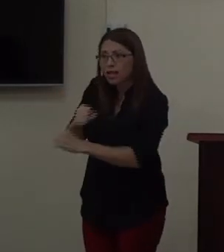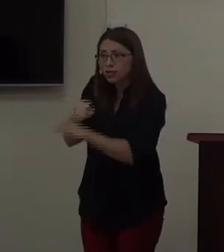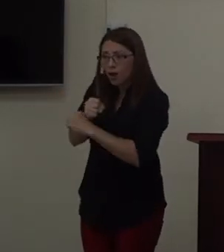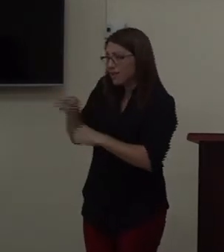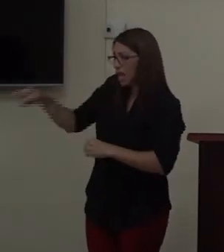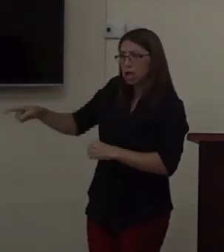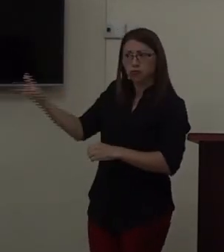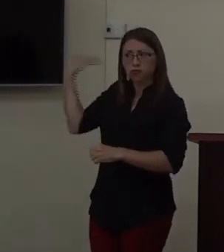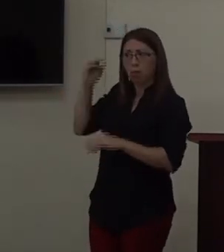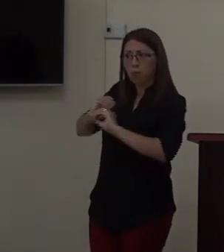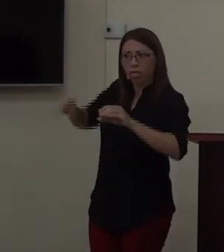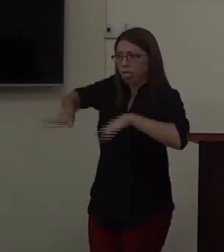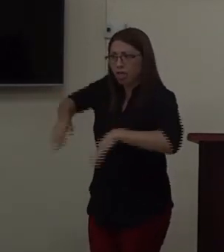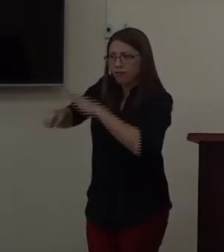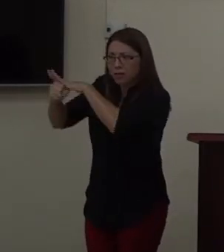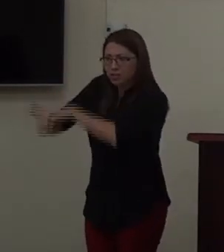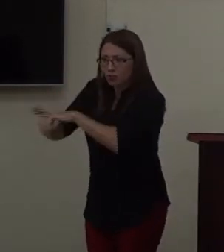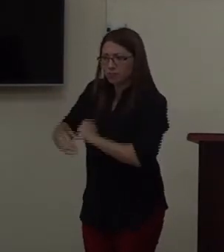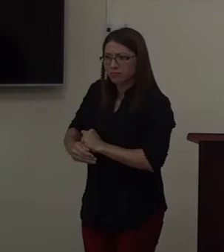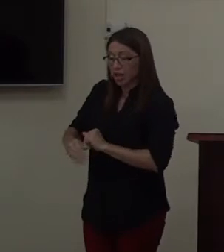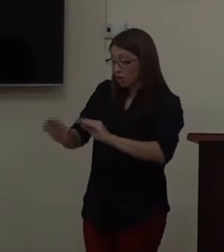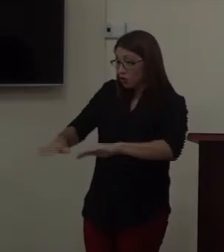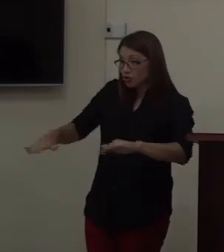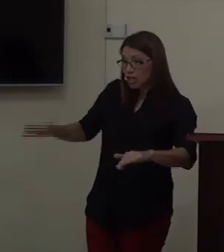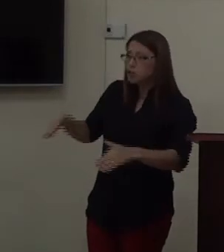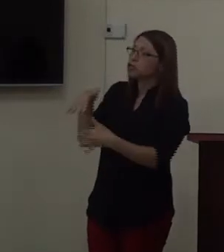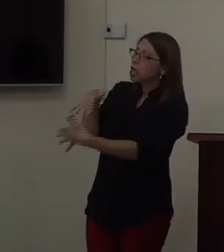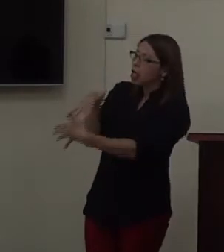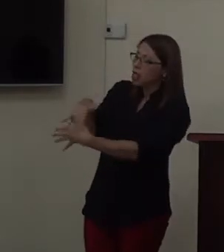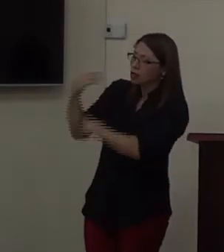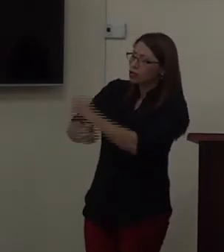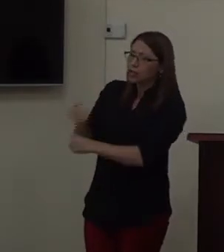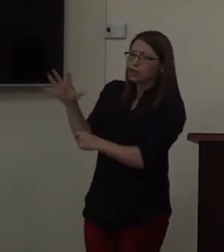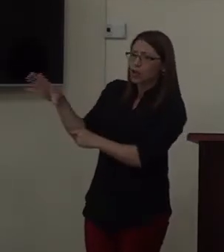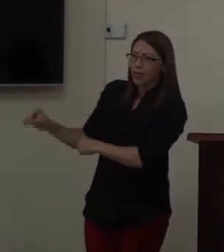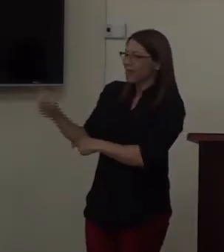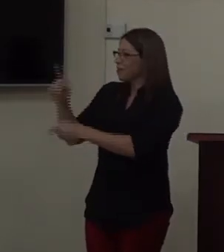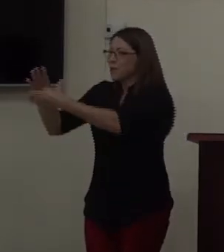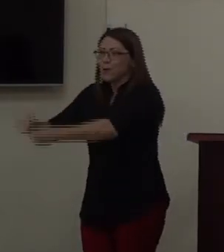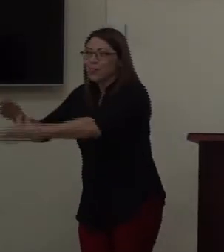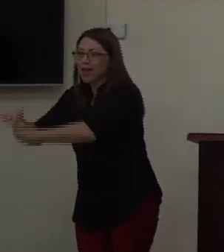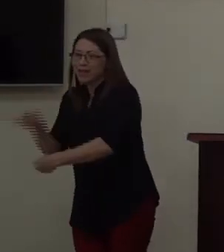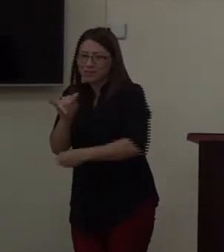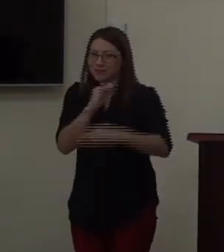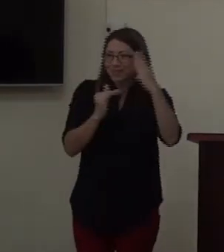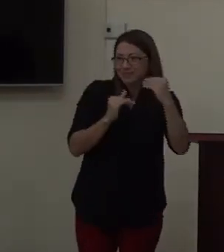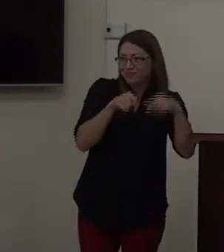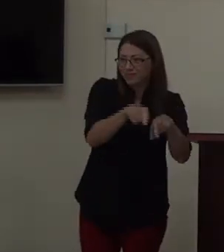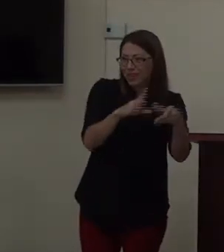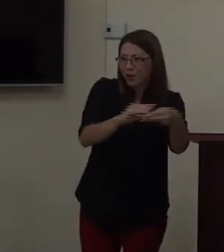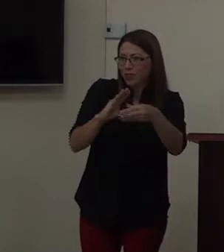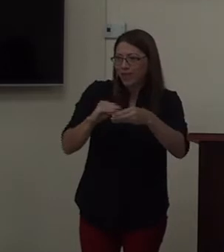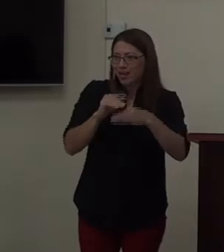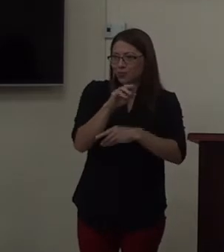había habido represión, ¿verdad? Los niños que se educaron en los 50 no contaban esas historias que contaban los brucas, por ejemplo, ¿verdad? Y